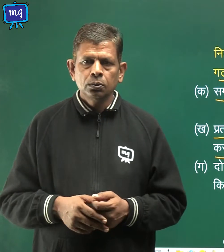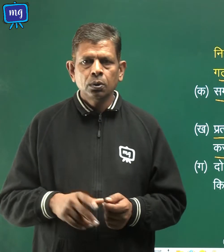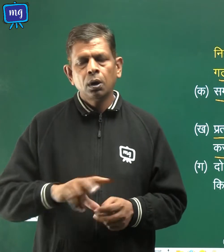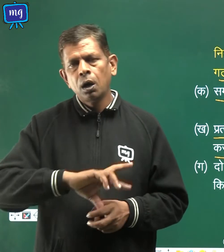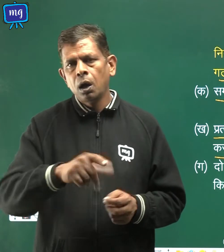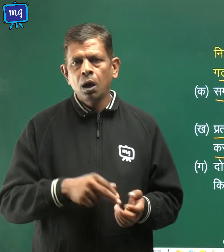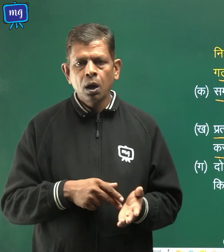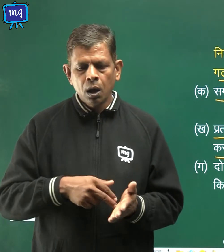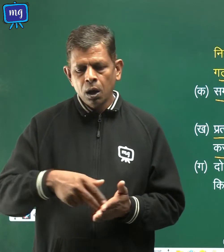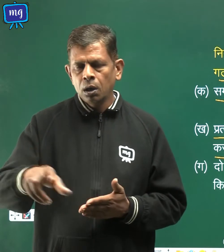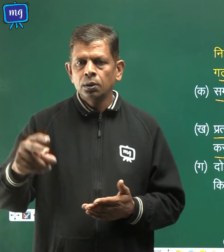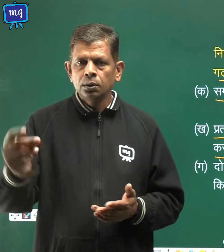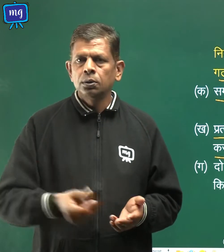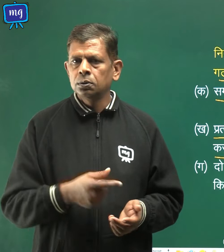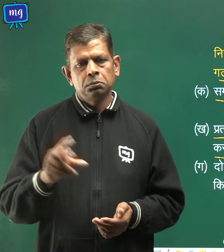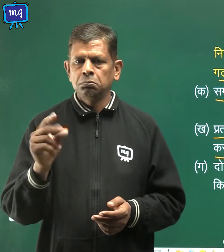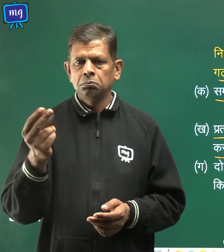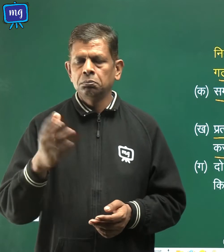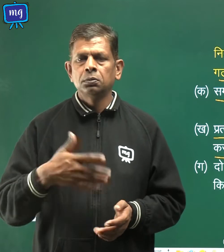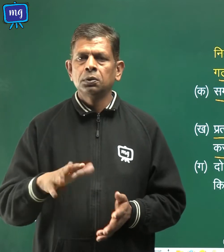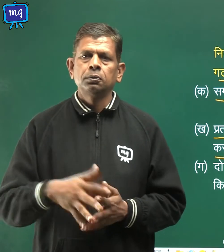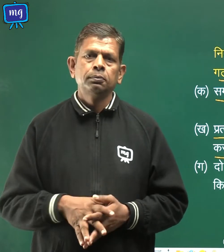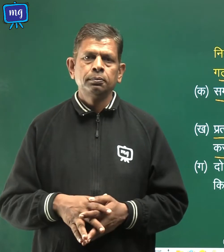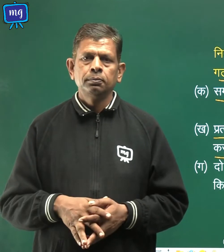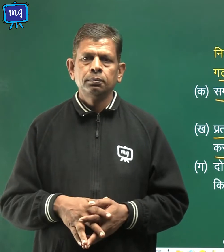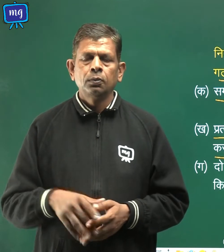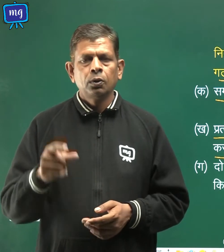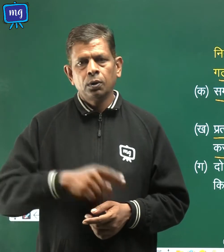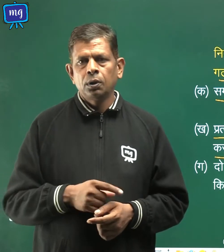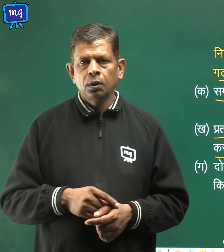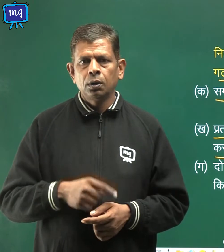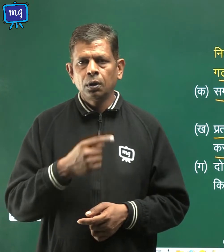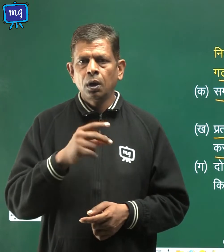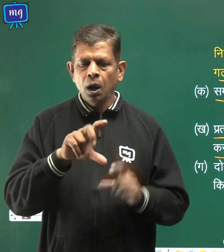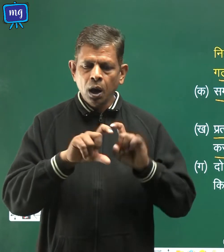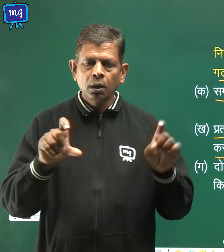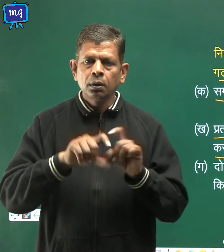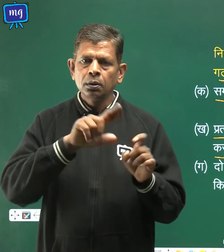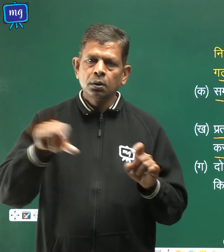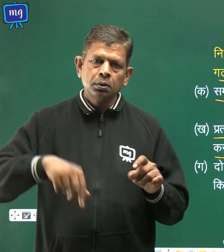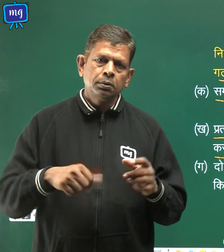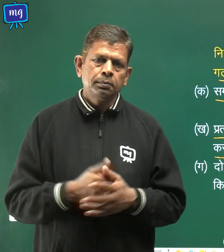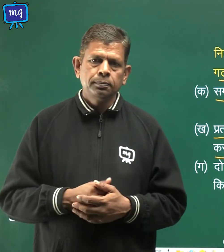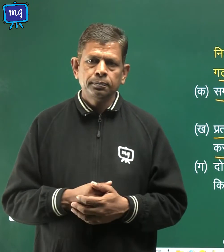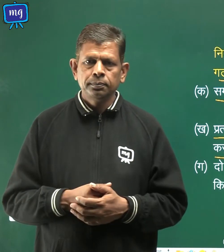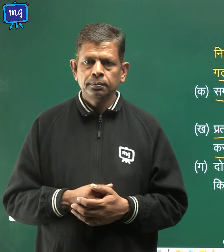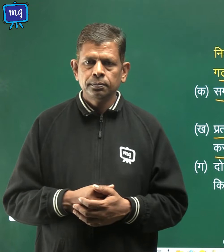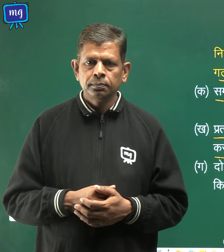नियत चाल से गति नहीं करती। तो यह कथन गलत है।